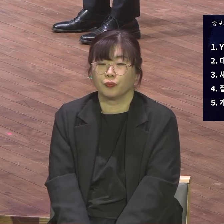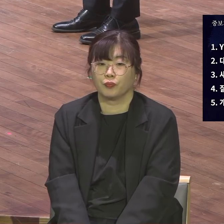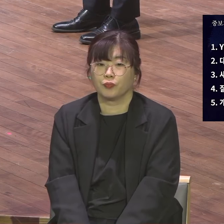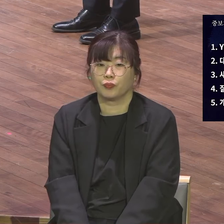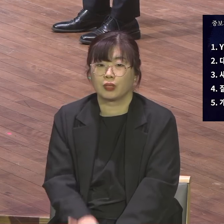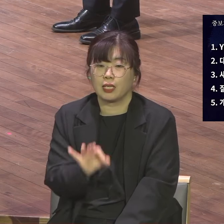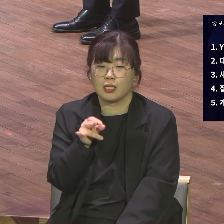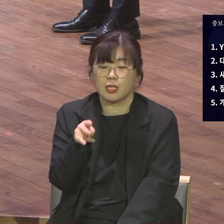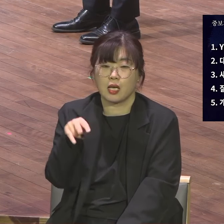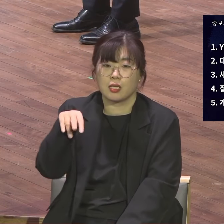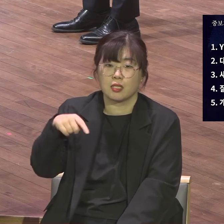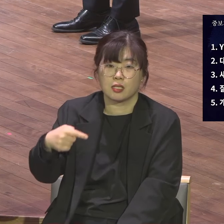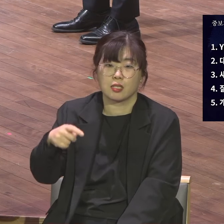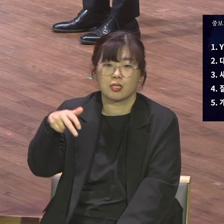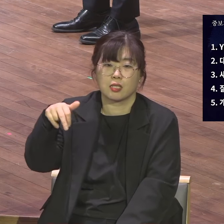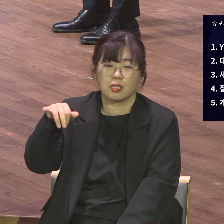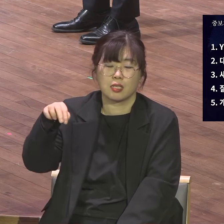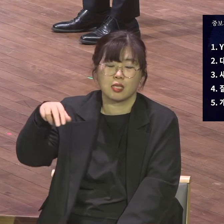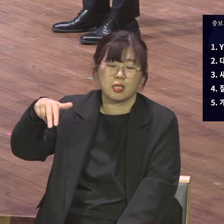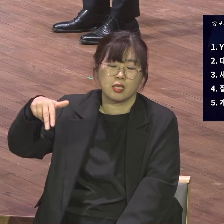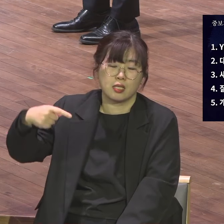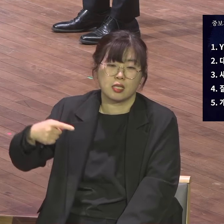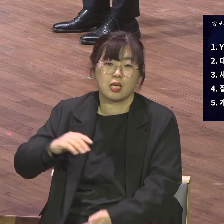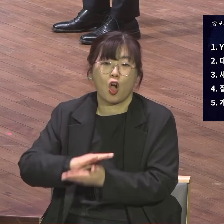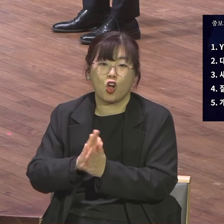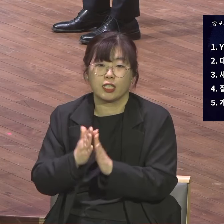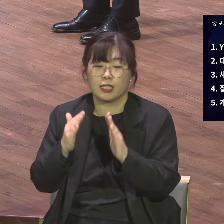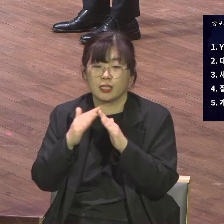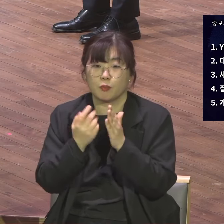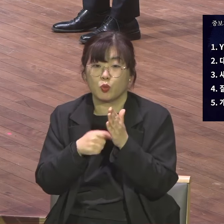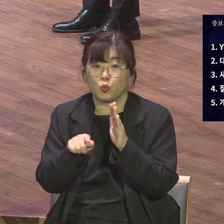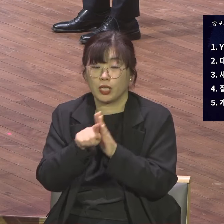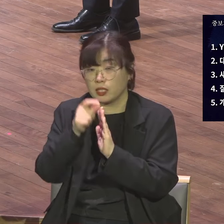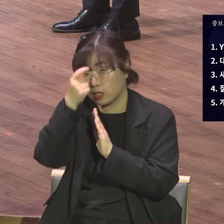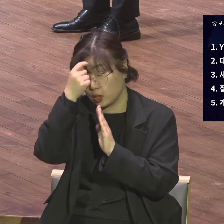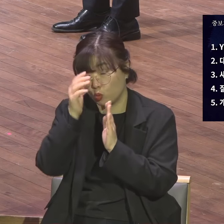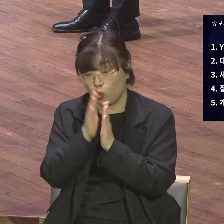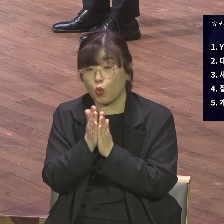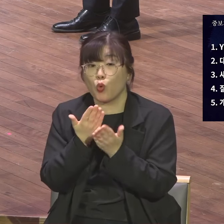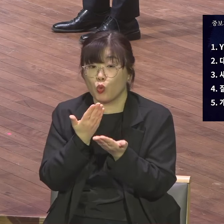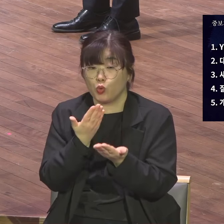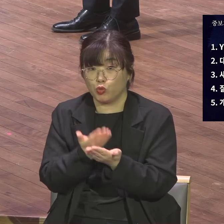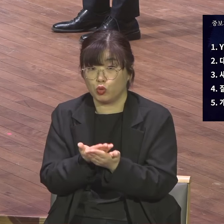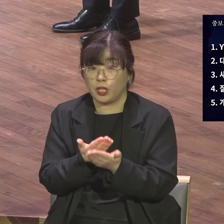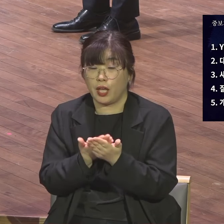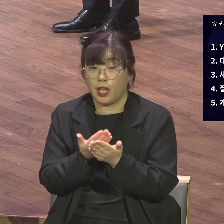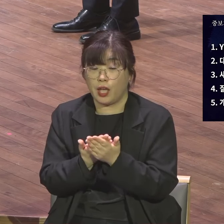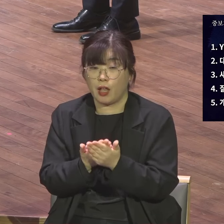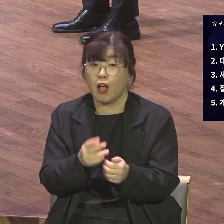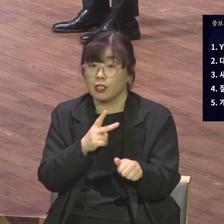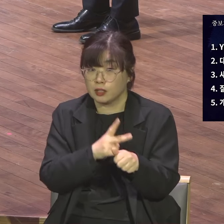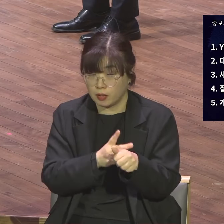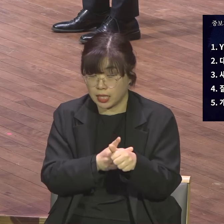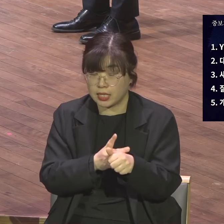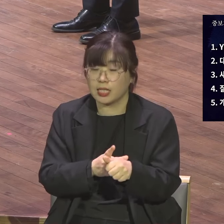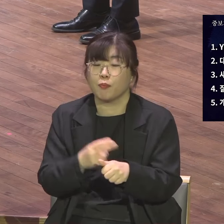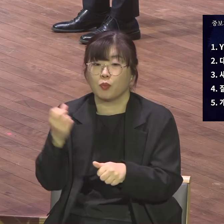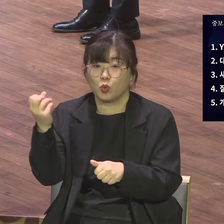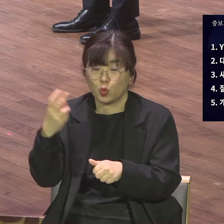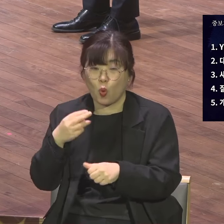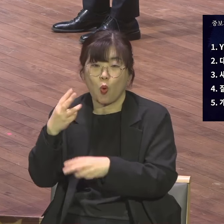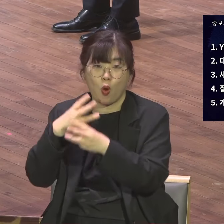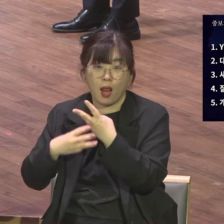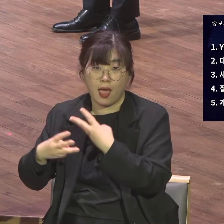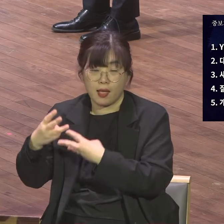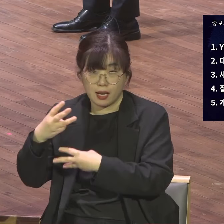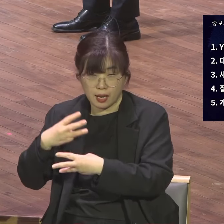원합니다. 사랑하는 YSS 랩런트들과 모든 교사들이 견고한 언약의 망대를 구축하며 절대